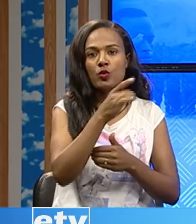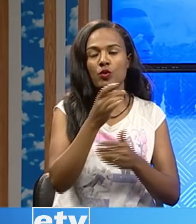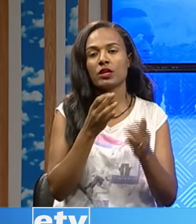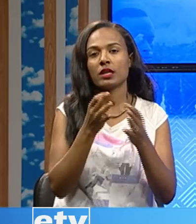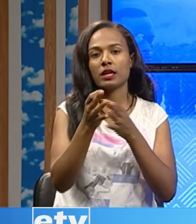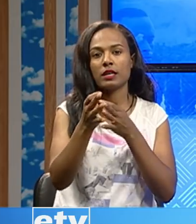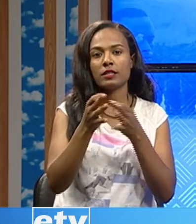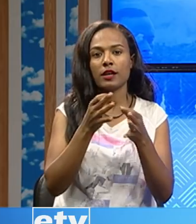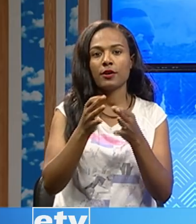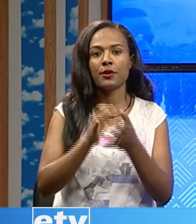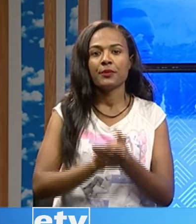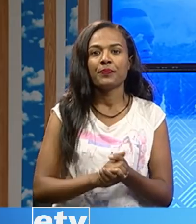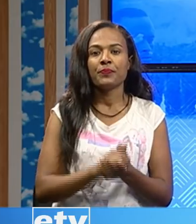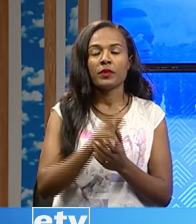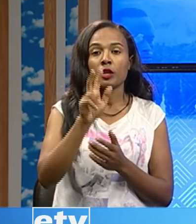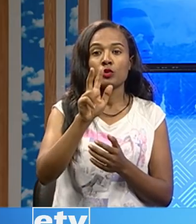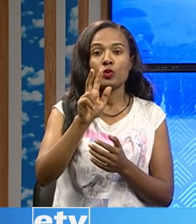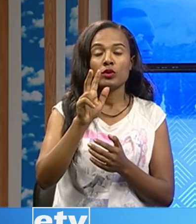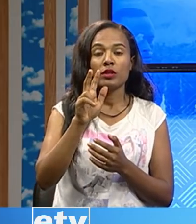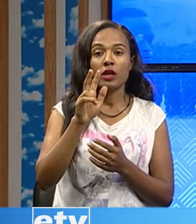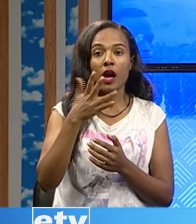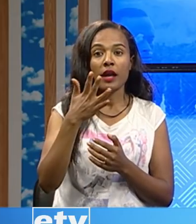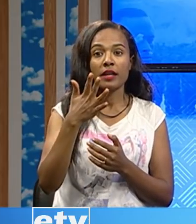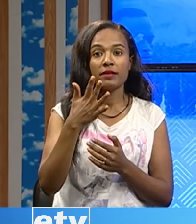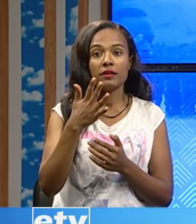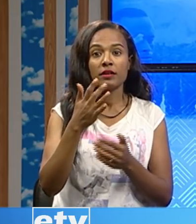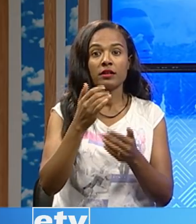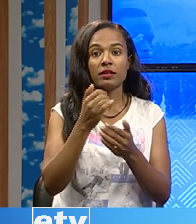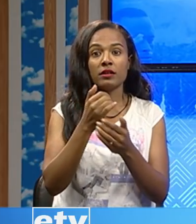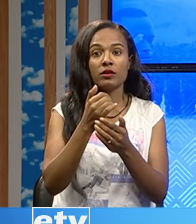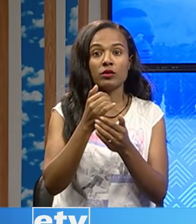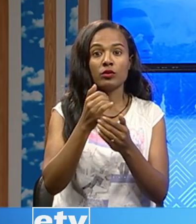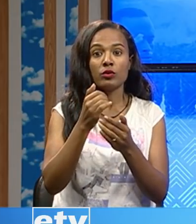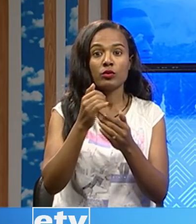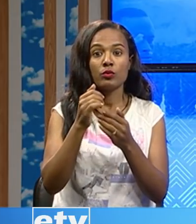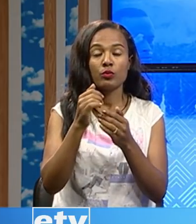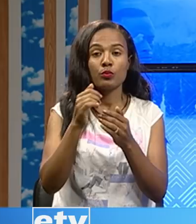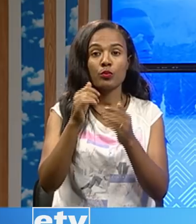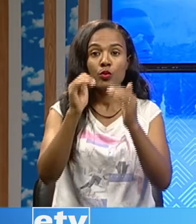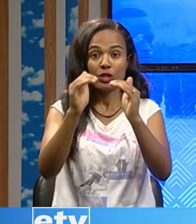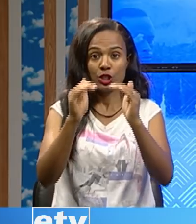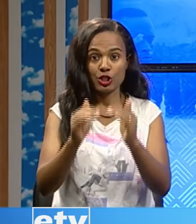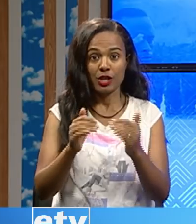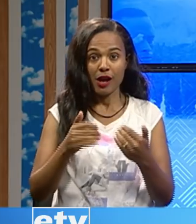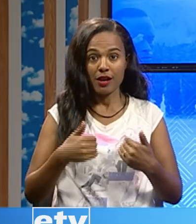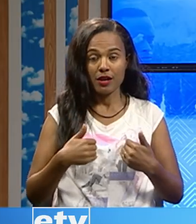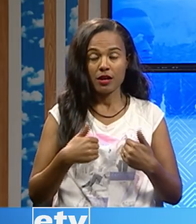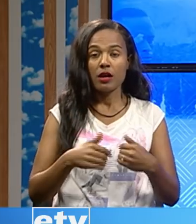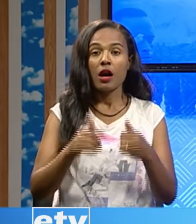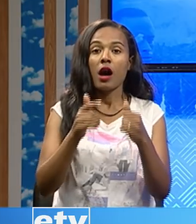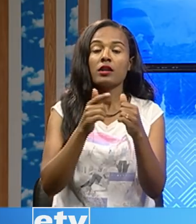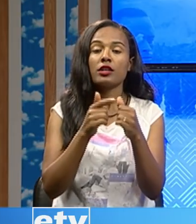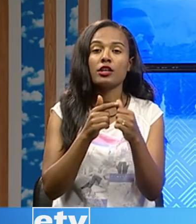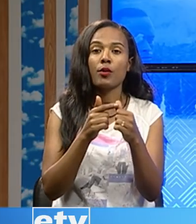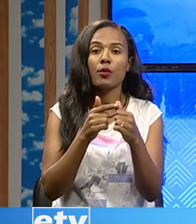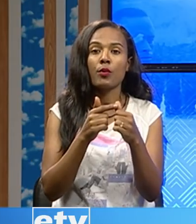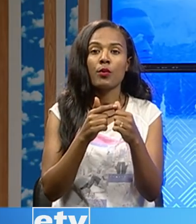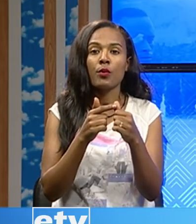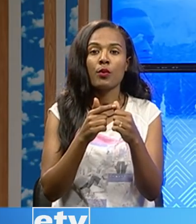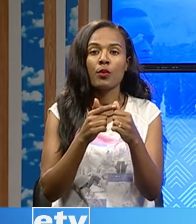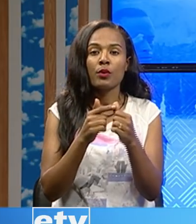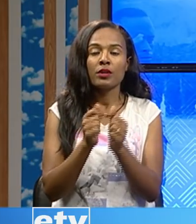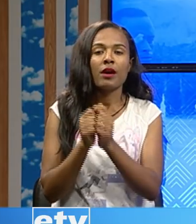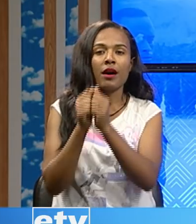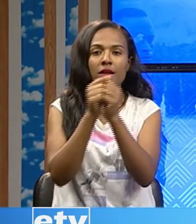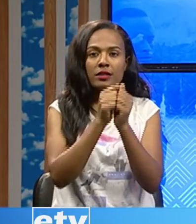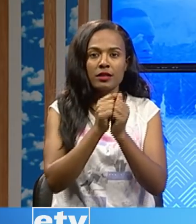ይገለጻል። ሶስት አይነት ፖለቲካል አሬንጅመንት አለ እዚያ ጋር። ሶስት አይነት ፖለቲካል ፖዚሽኒንግ አለ። አንደኛው